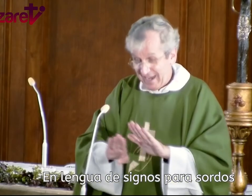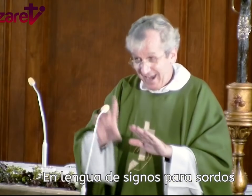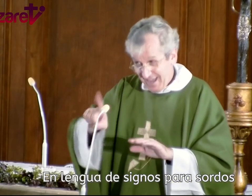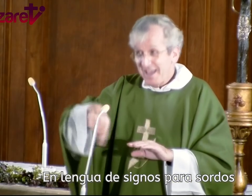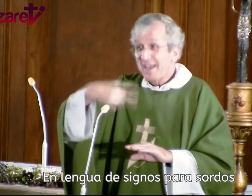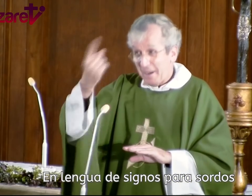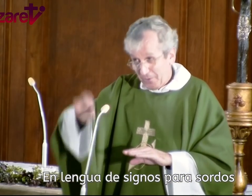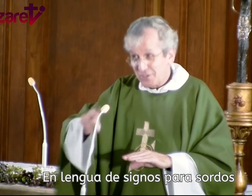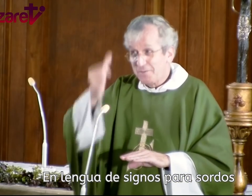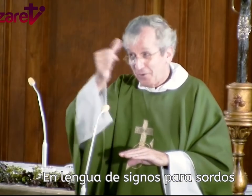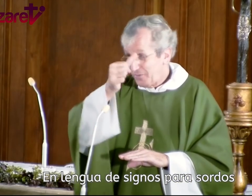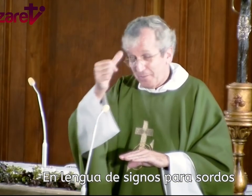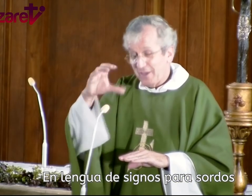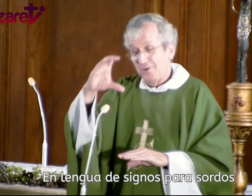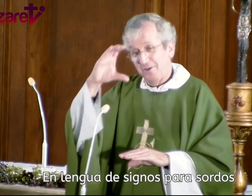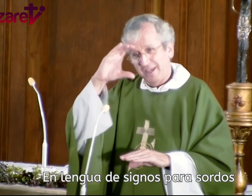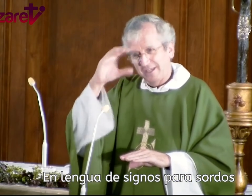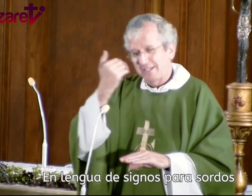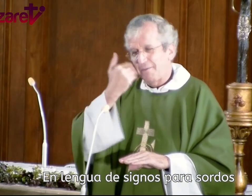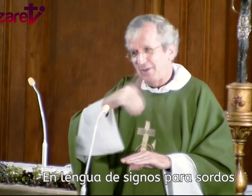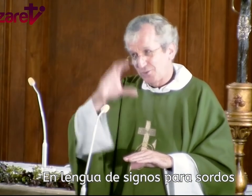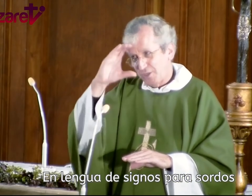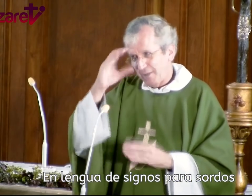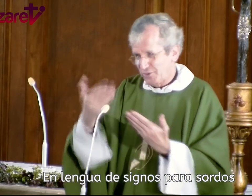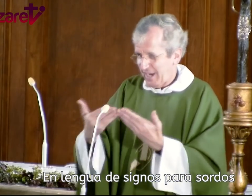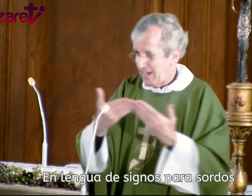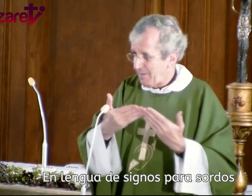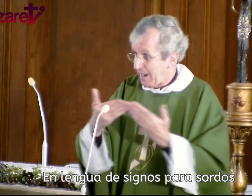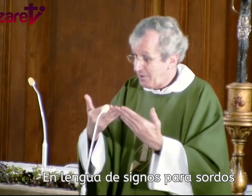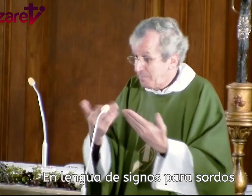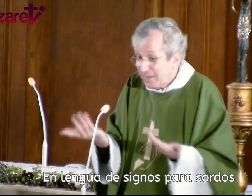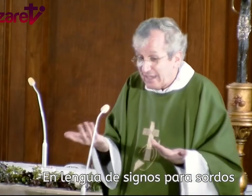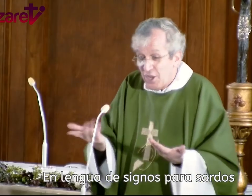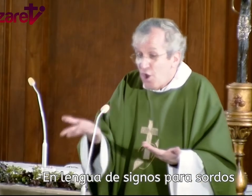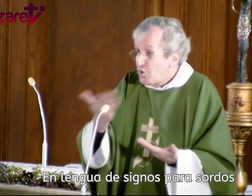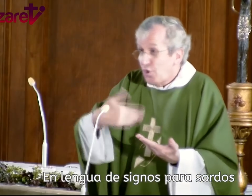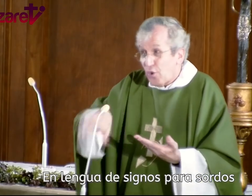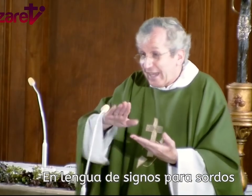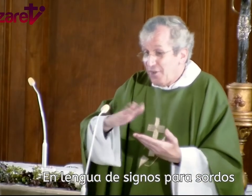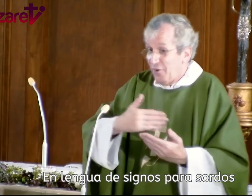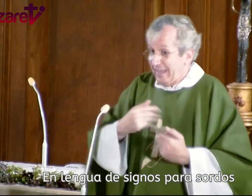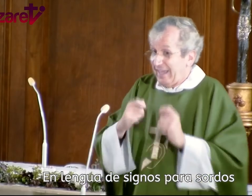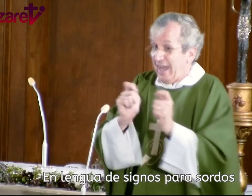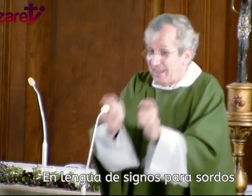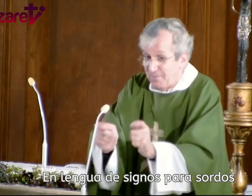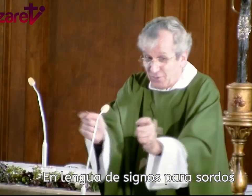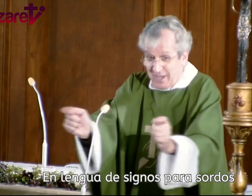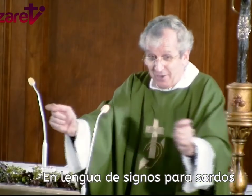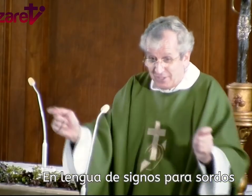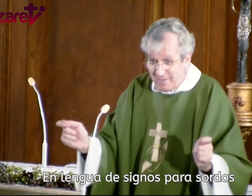Que el próximo domingo Escucharemos En el Evangelio Que es Todo aquello Que hacemos A los demás